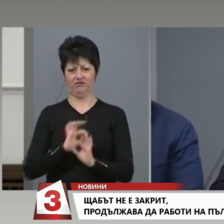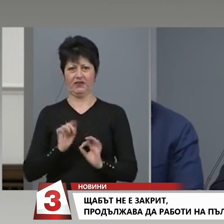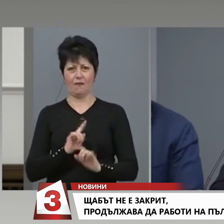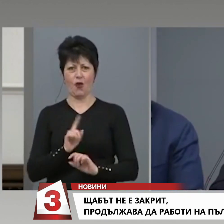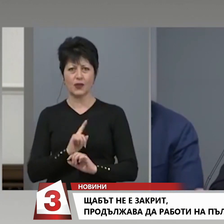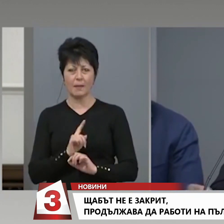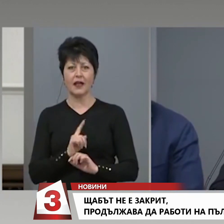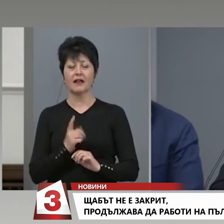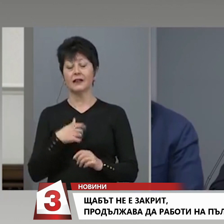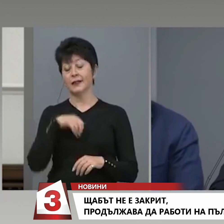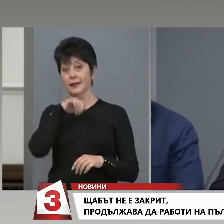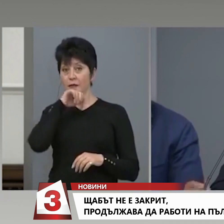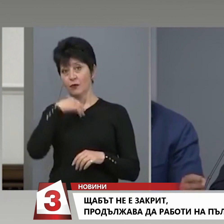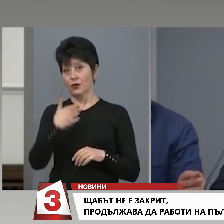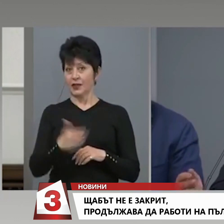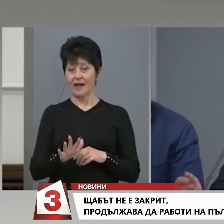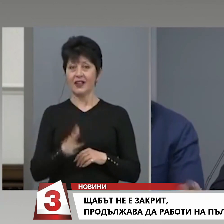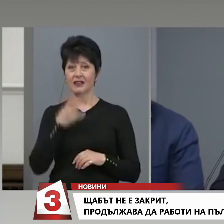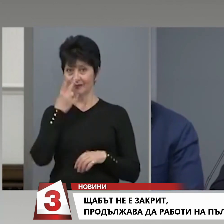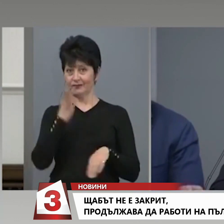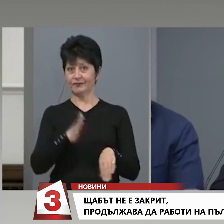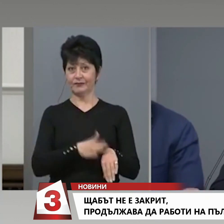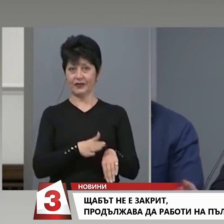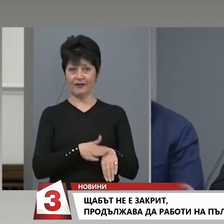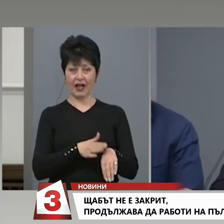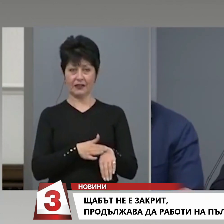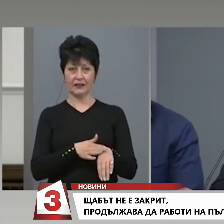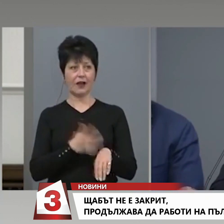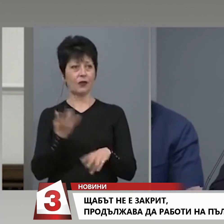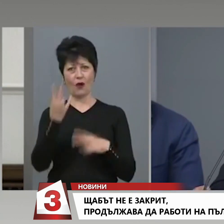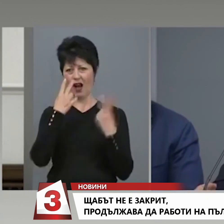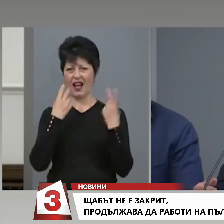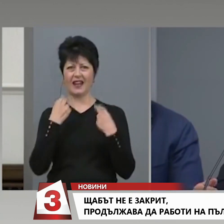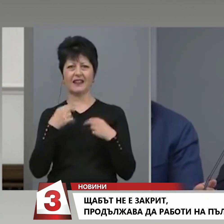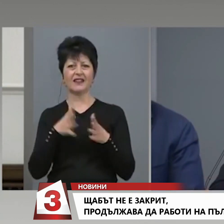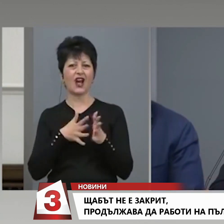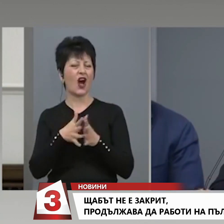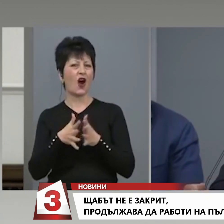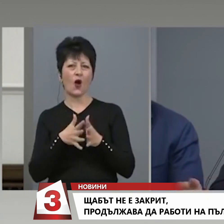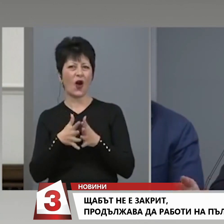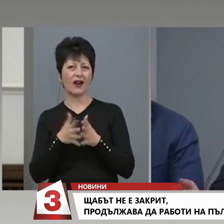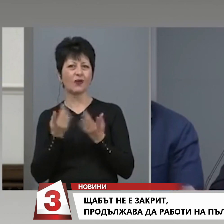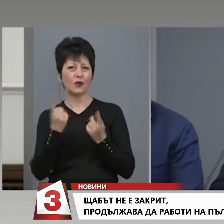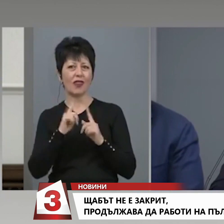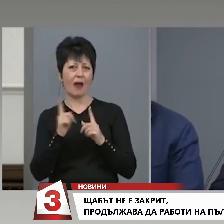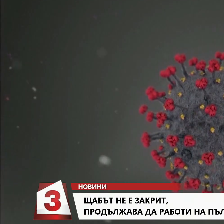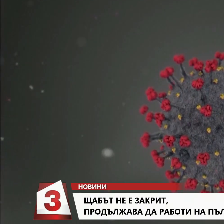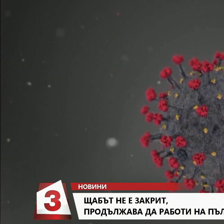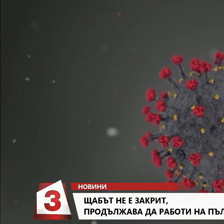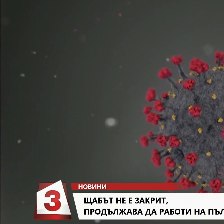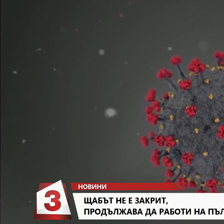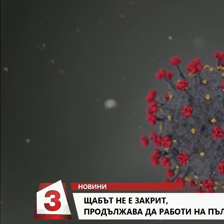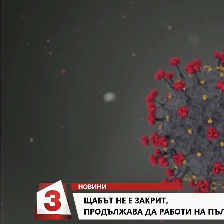защото, прощавайте, фактите, гледани от непредубедени хора, мисля, че са красноречиви за нашата